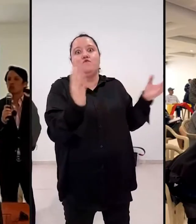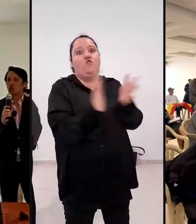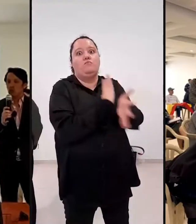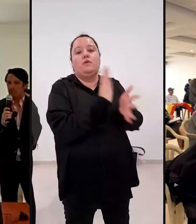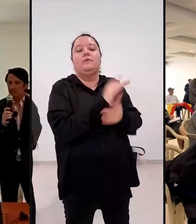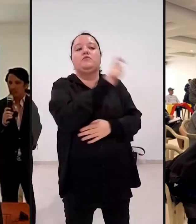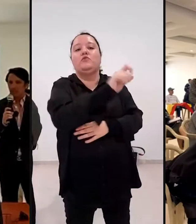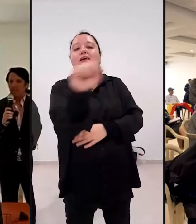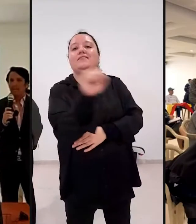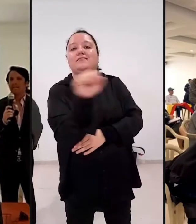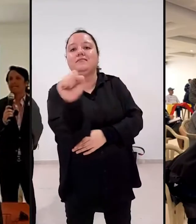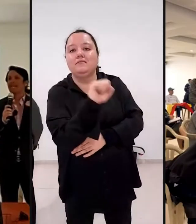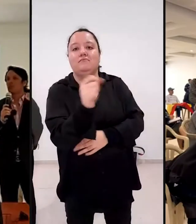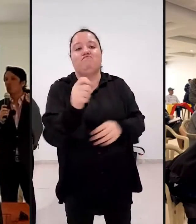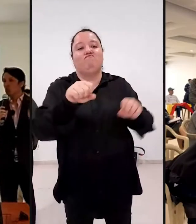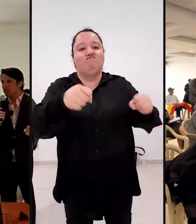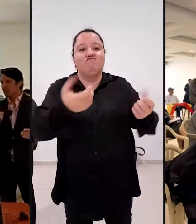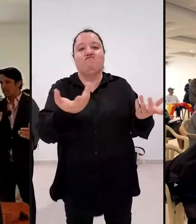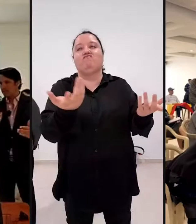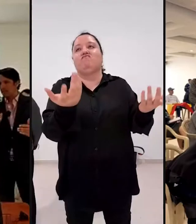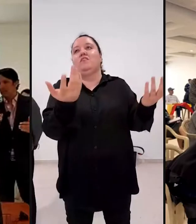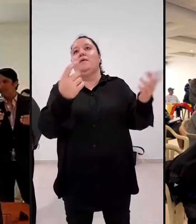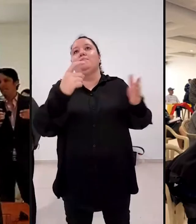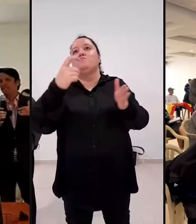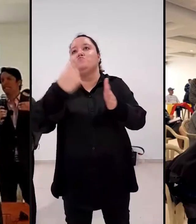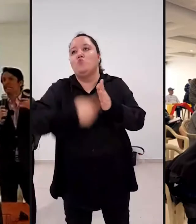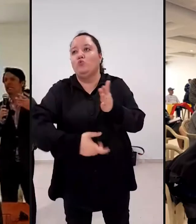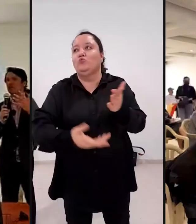dos multas